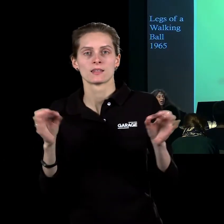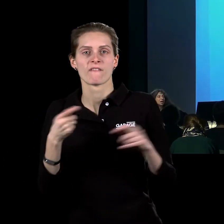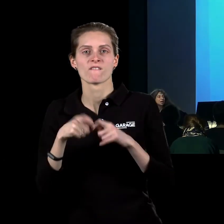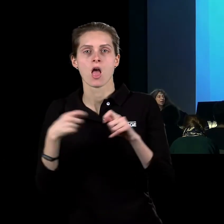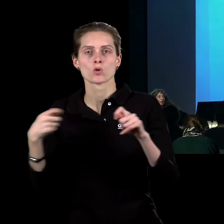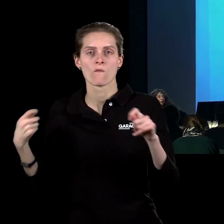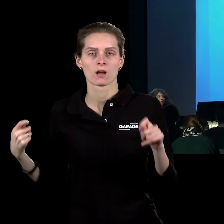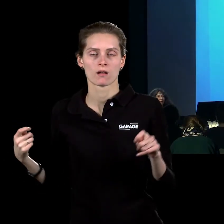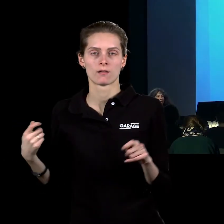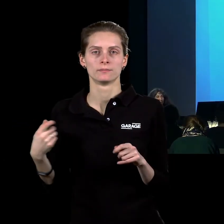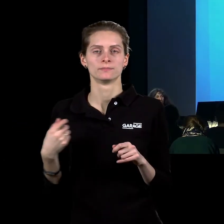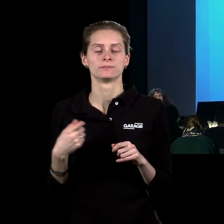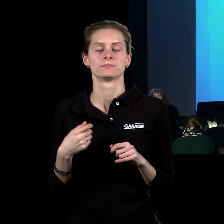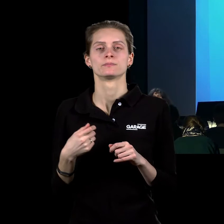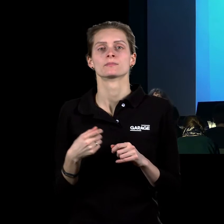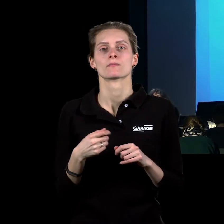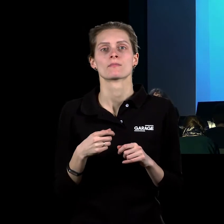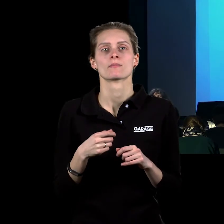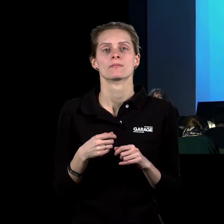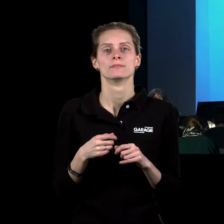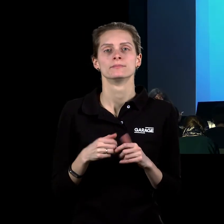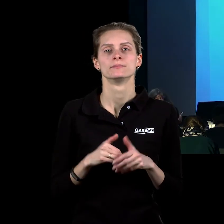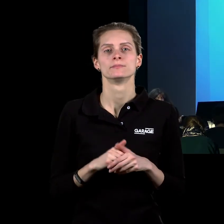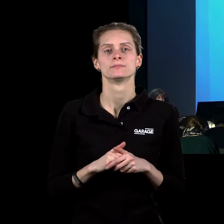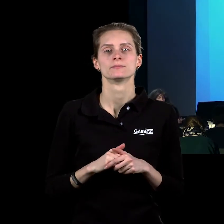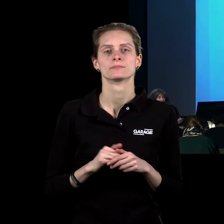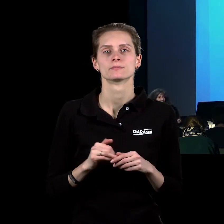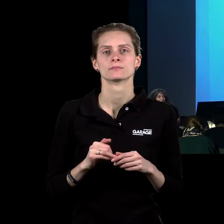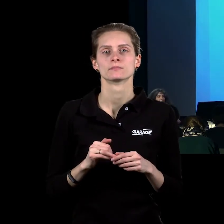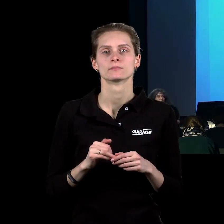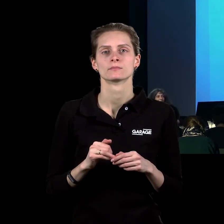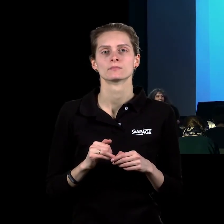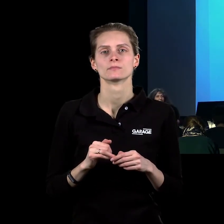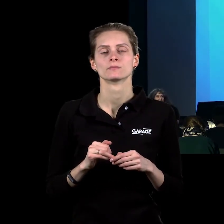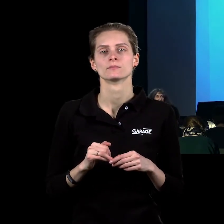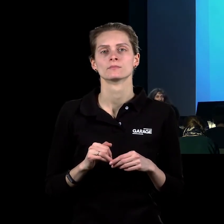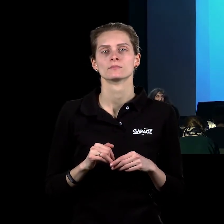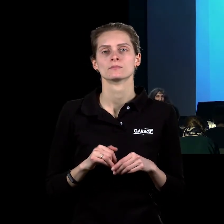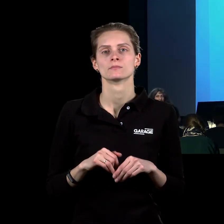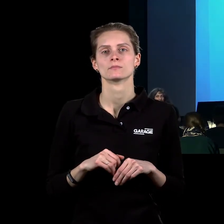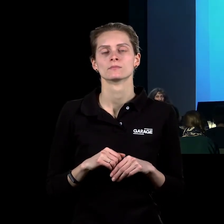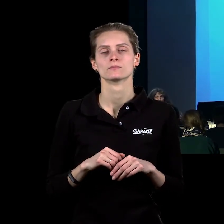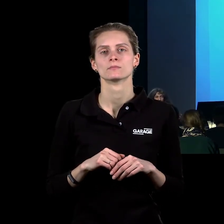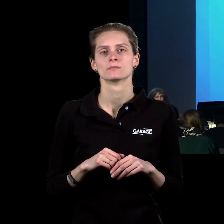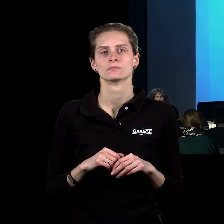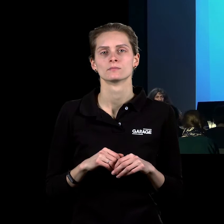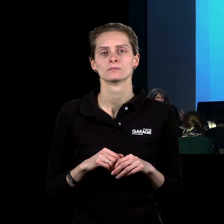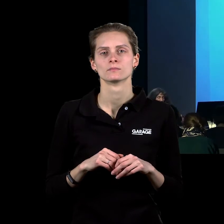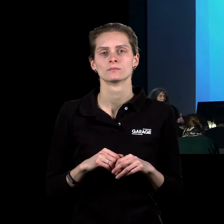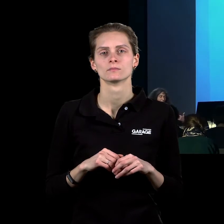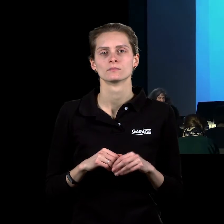материализуются, и та жестуальность, которая была в живописи действия, превращается не в жест